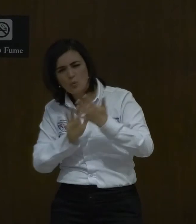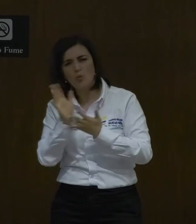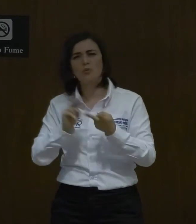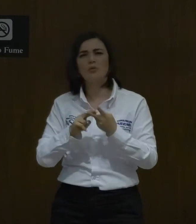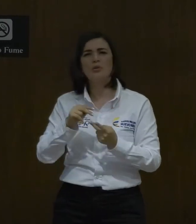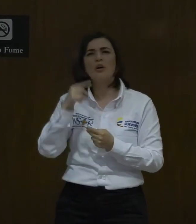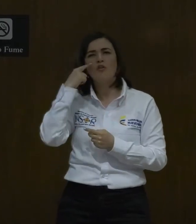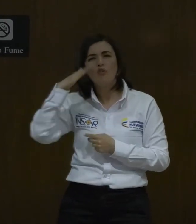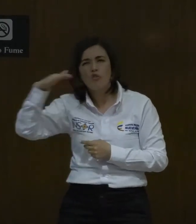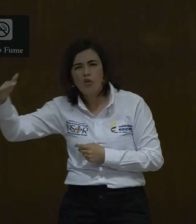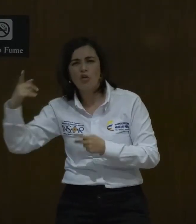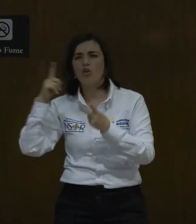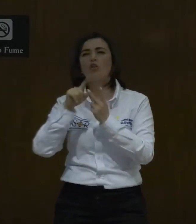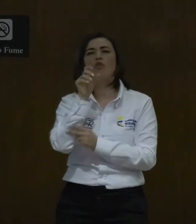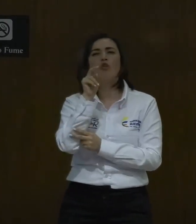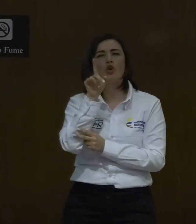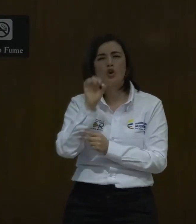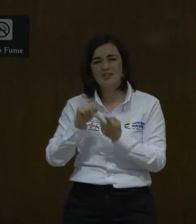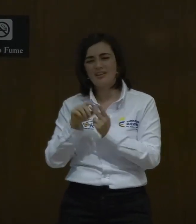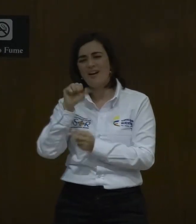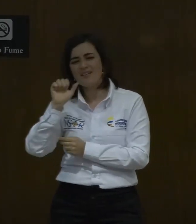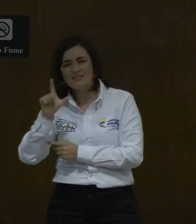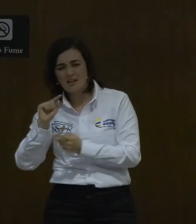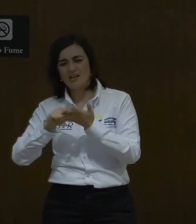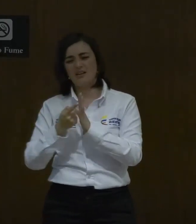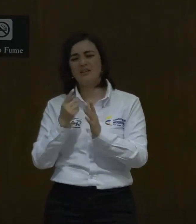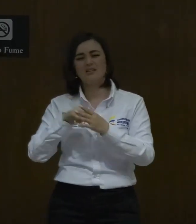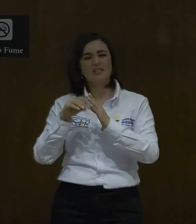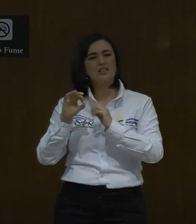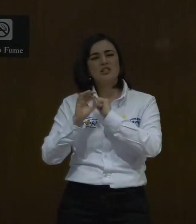la fonología de la ASL, la sociolingüística,